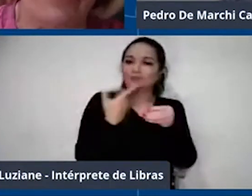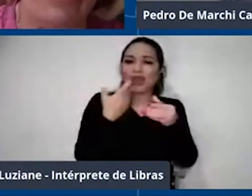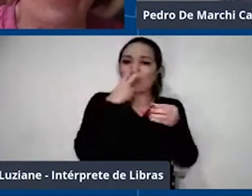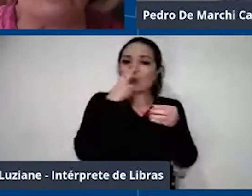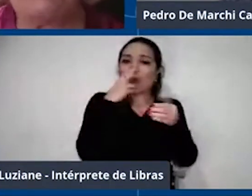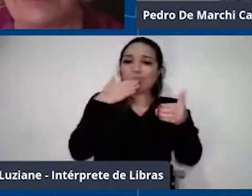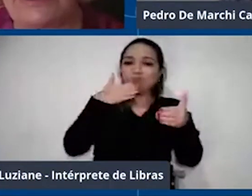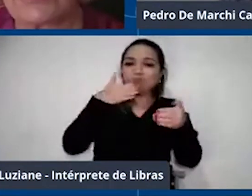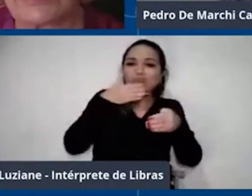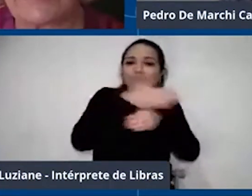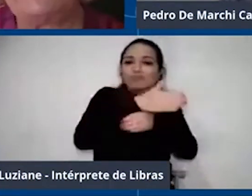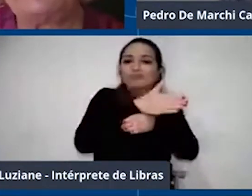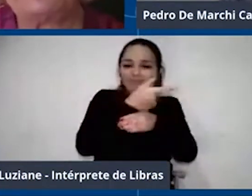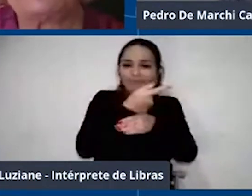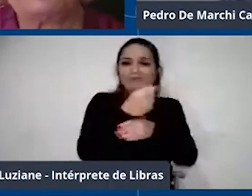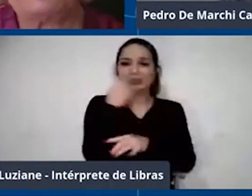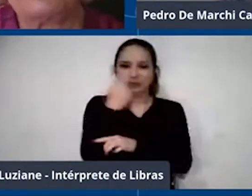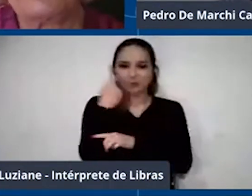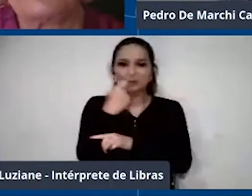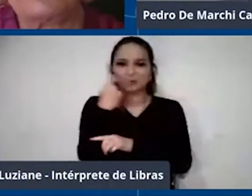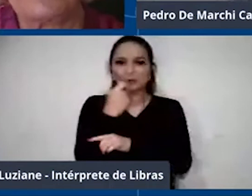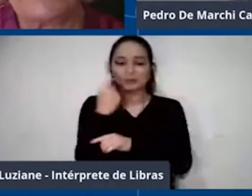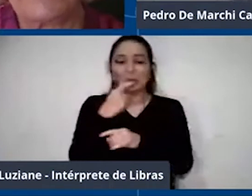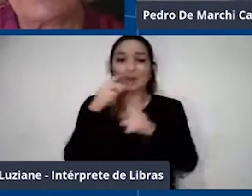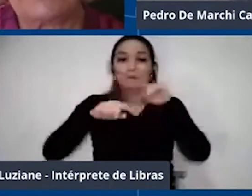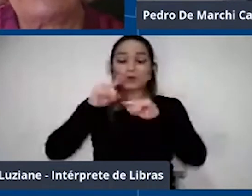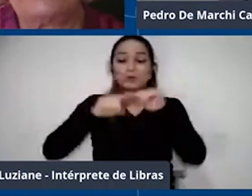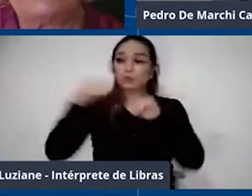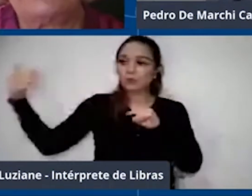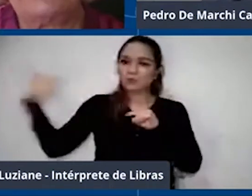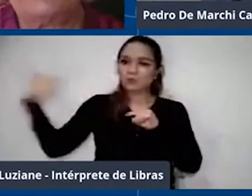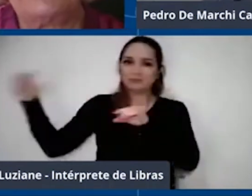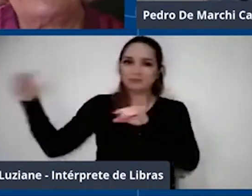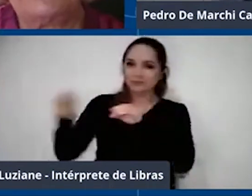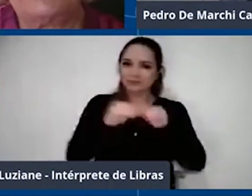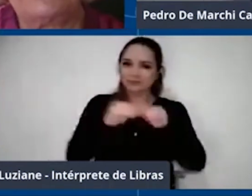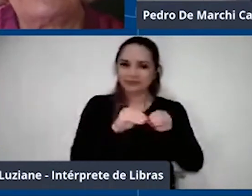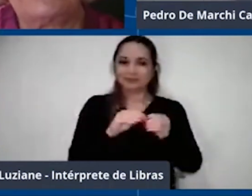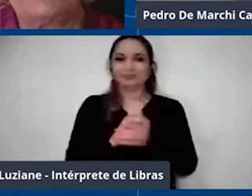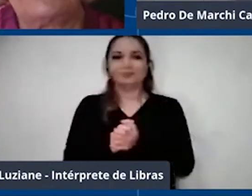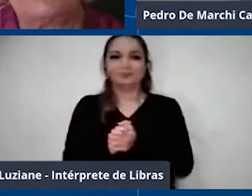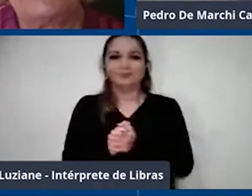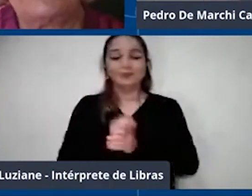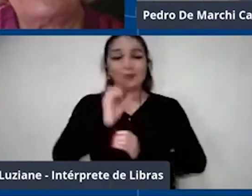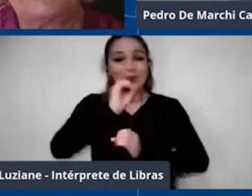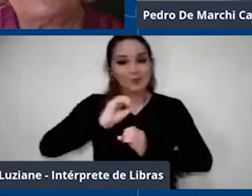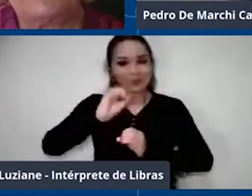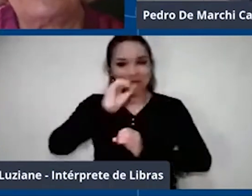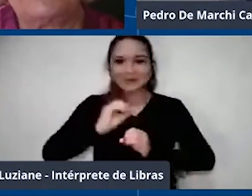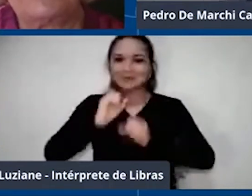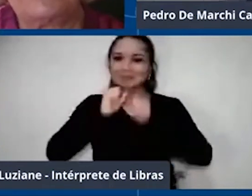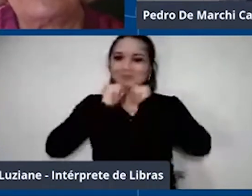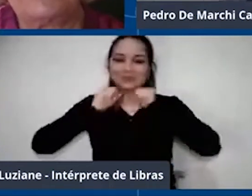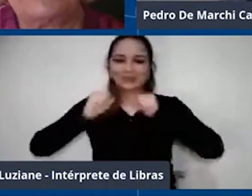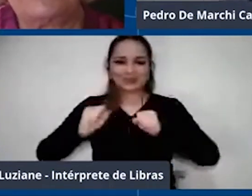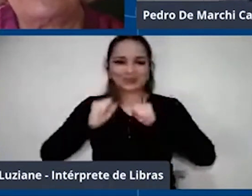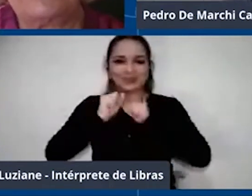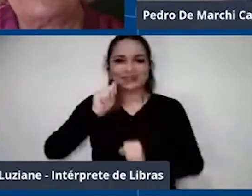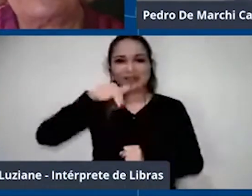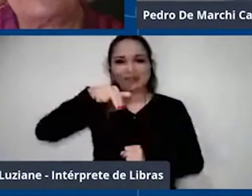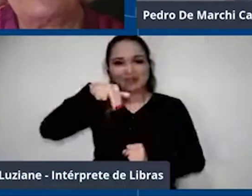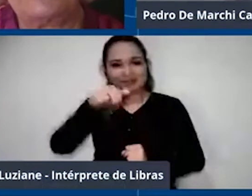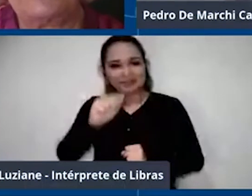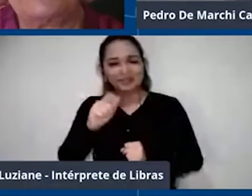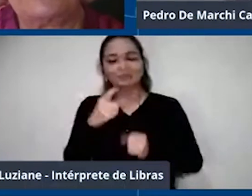que vão ou que vêm de lá. Tá ótimo, senhora secretária Ana Amélia Leão, ficamos muito felizes com a sua